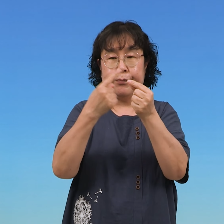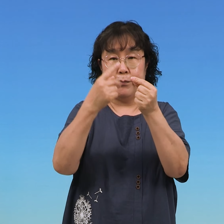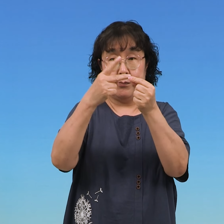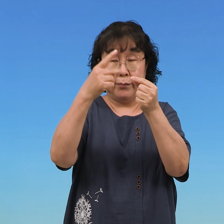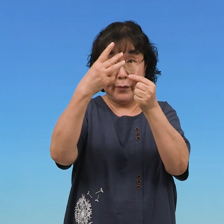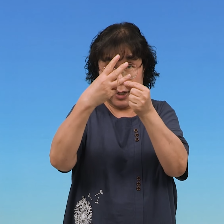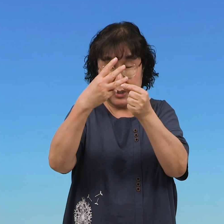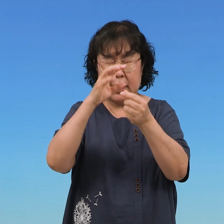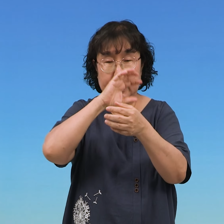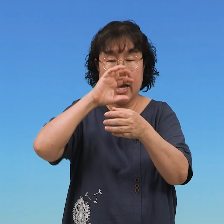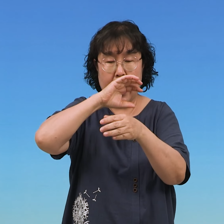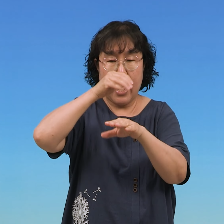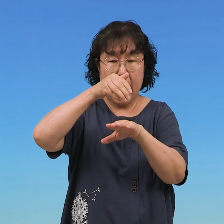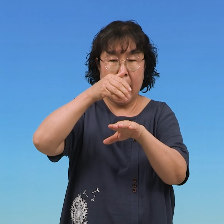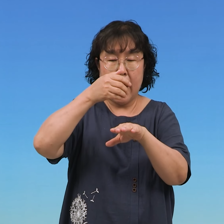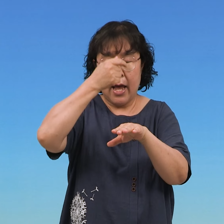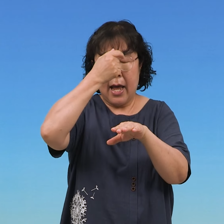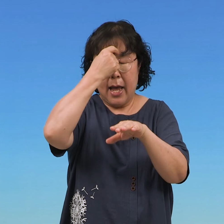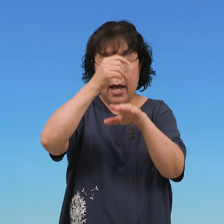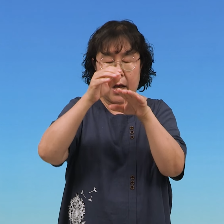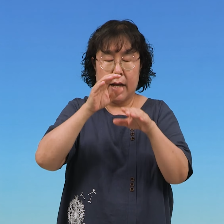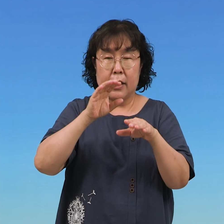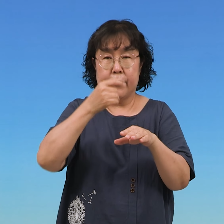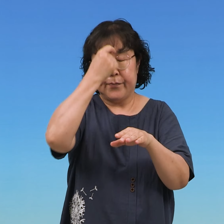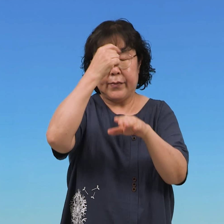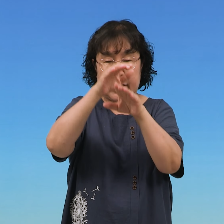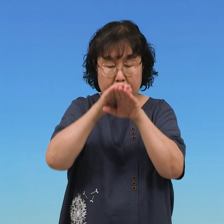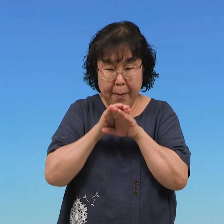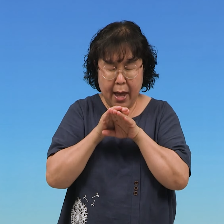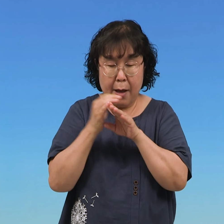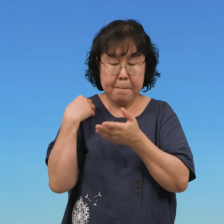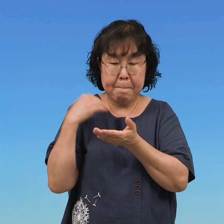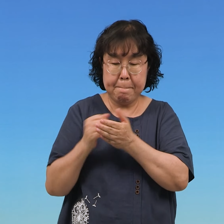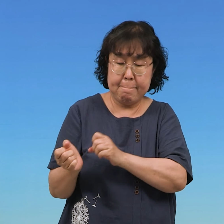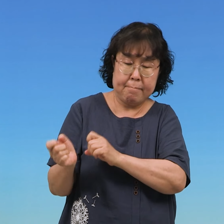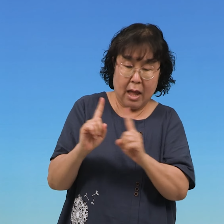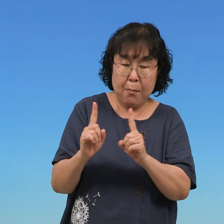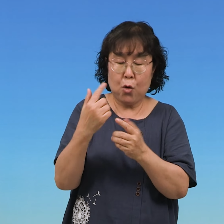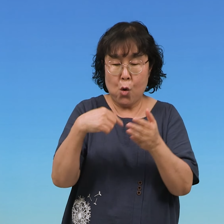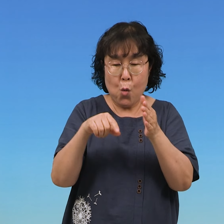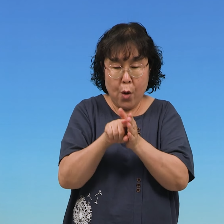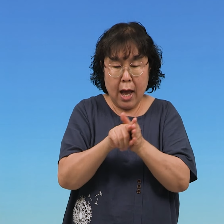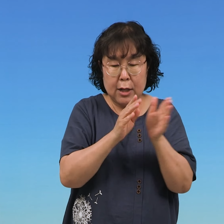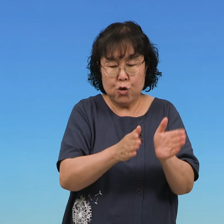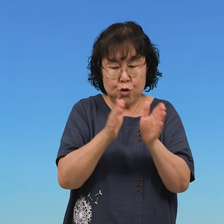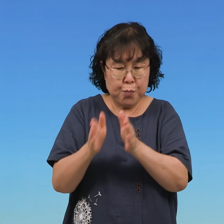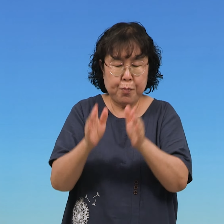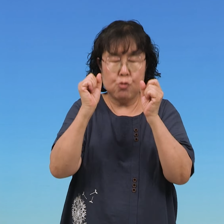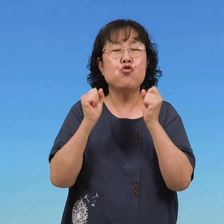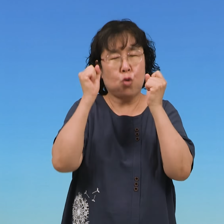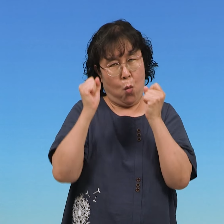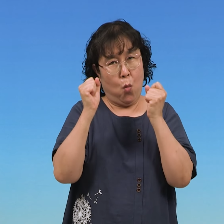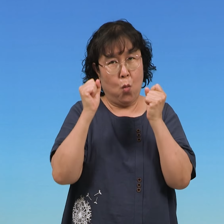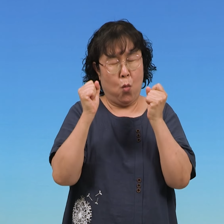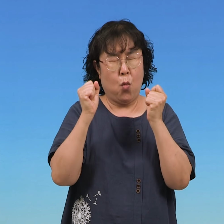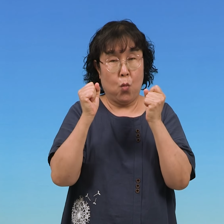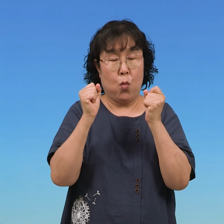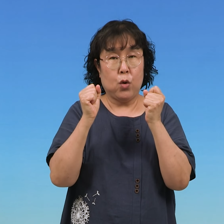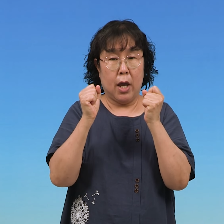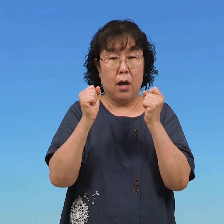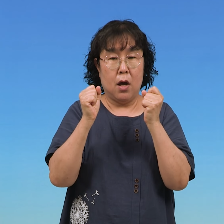예배 회복 훈련을 위한 준비 운동이라 생각하면 됩니다. 가장 중요한 순서대로 꼽아라